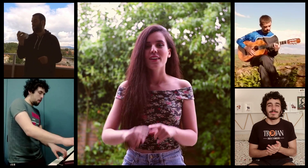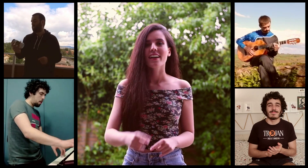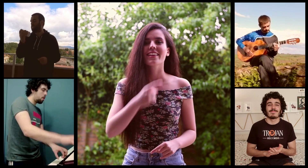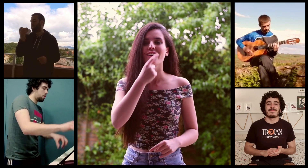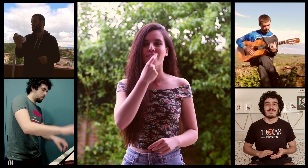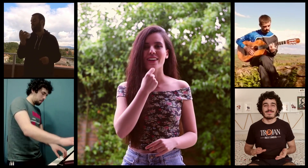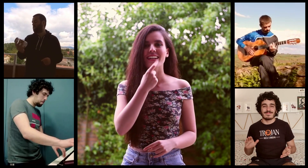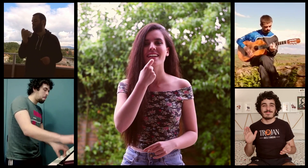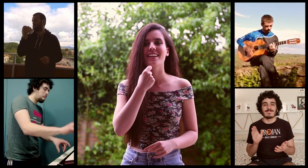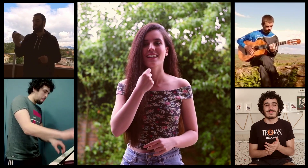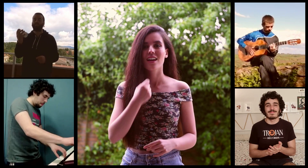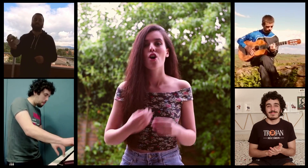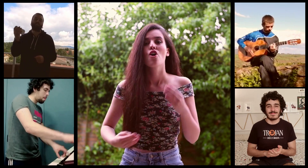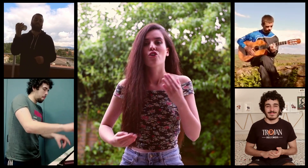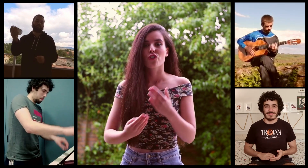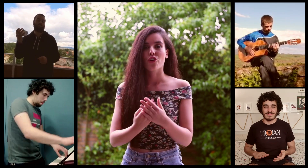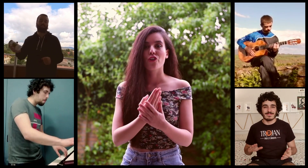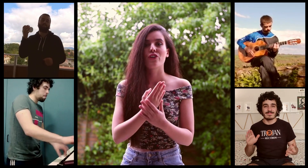Gau erdi gorri,